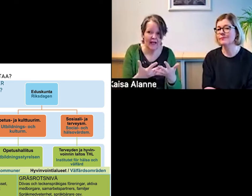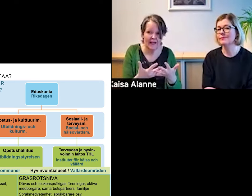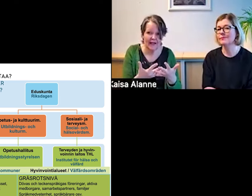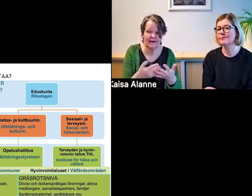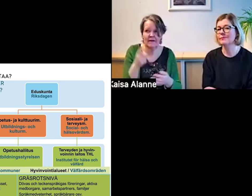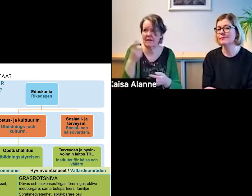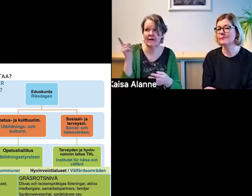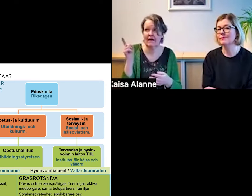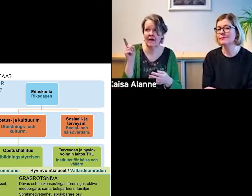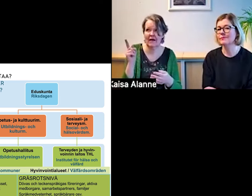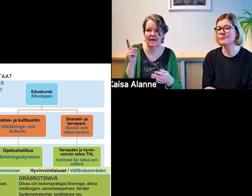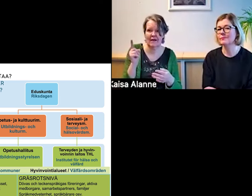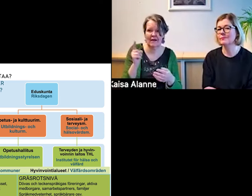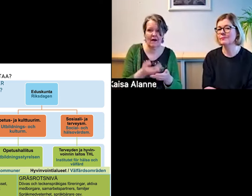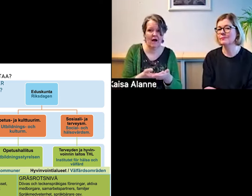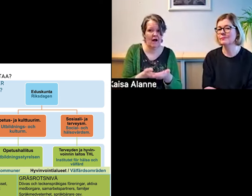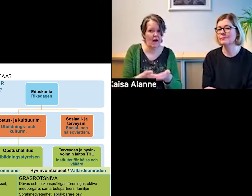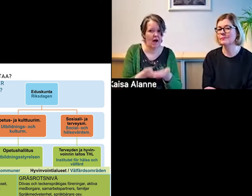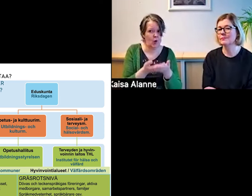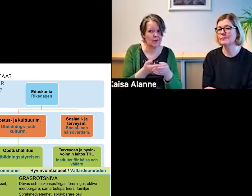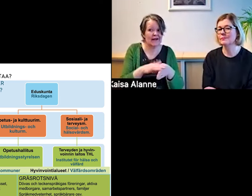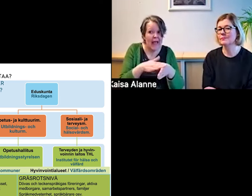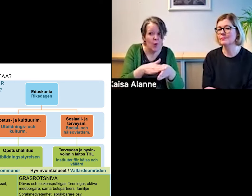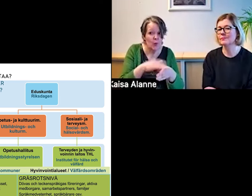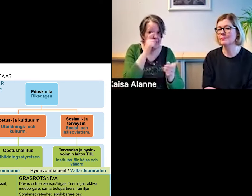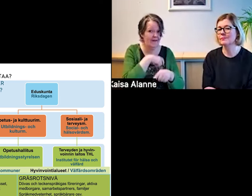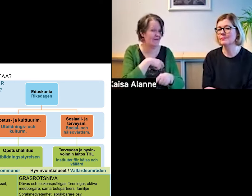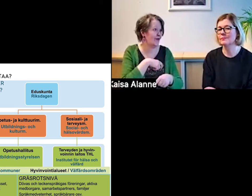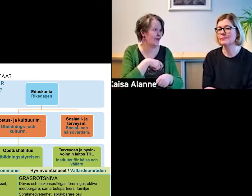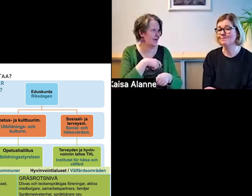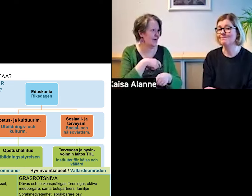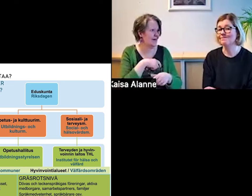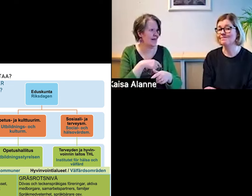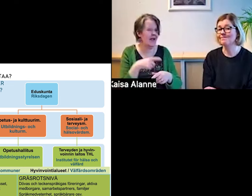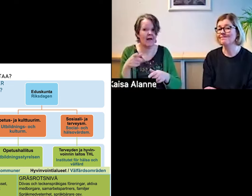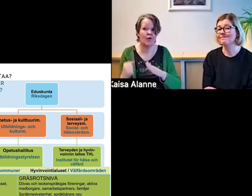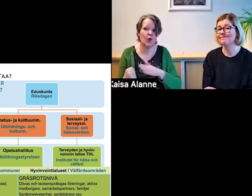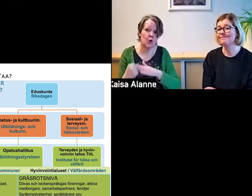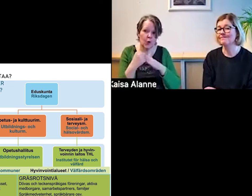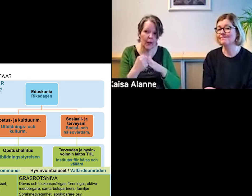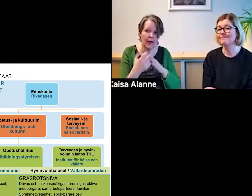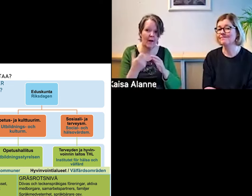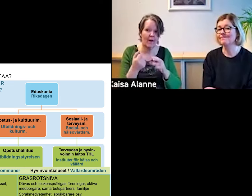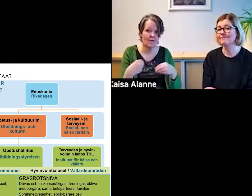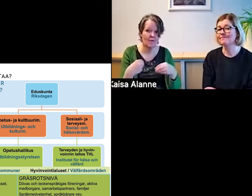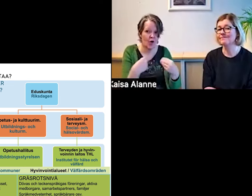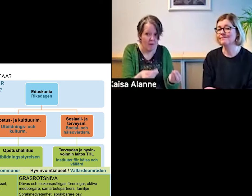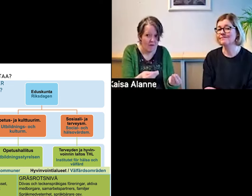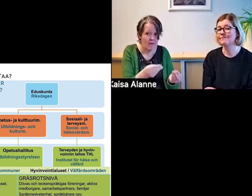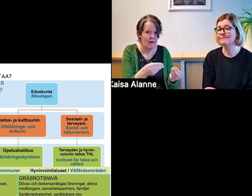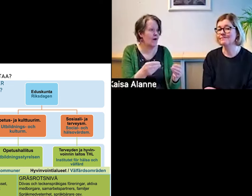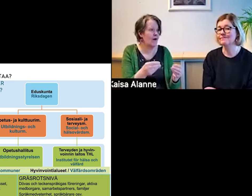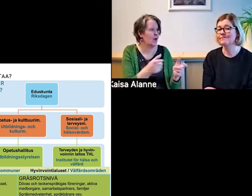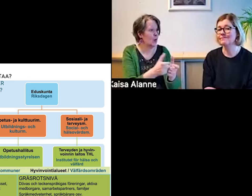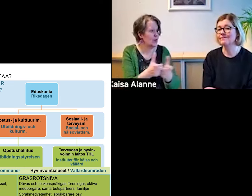tietysti myös rahoitukseen. Mutta kielen puolella, niin tavallaan sitä kielen käyttöä